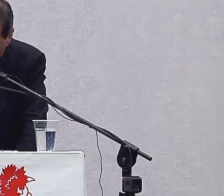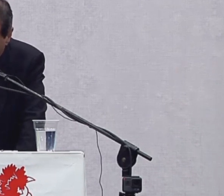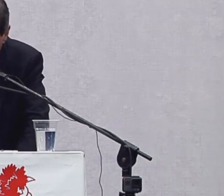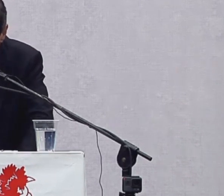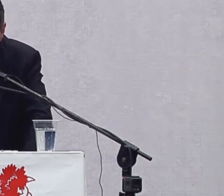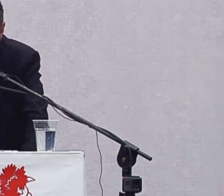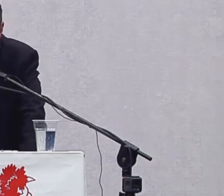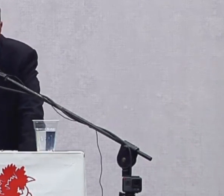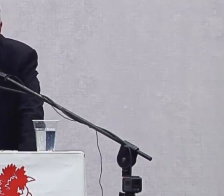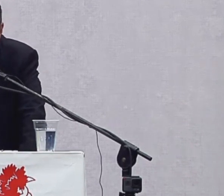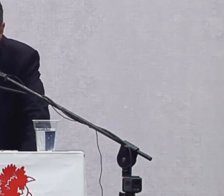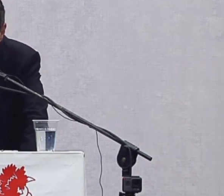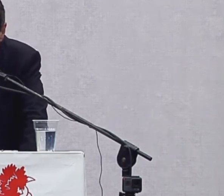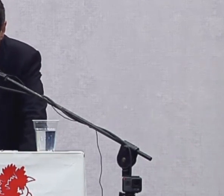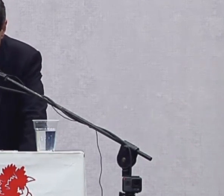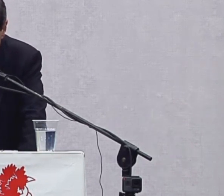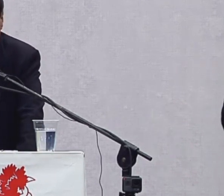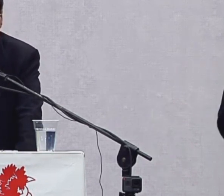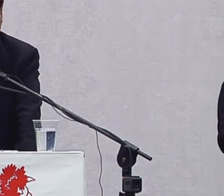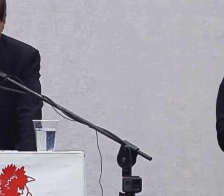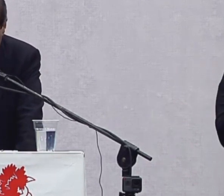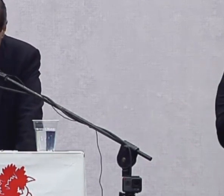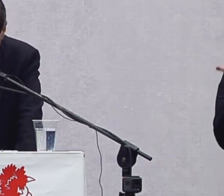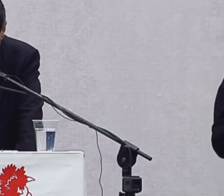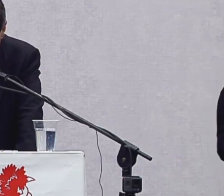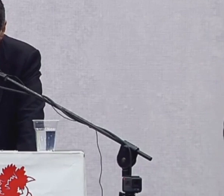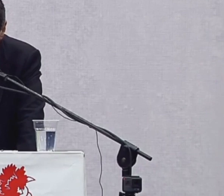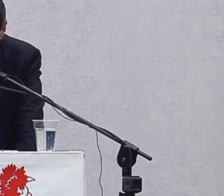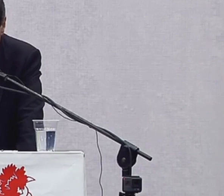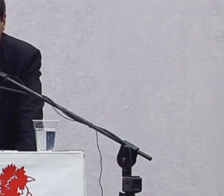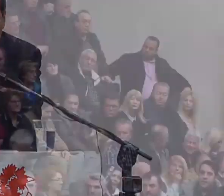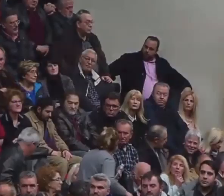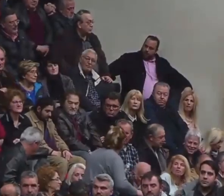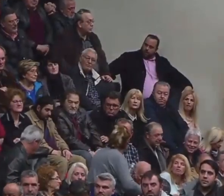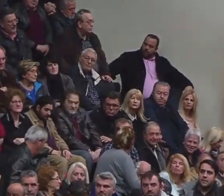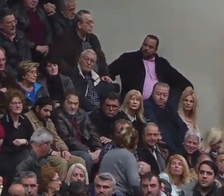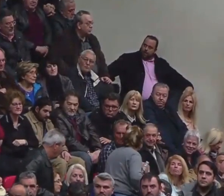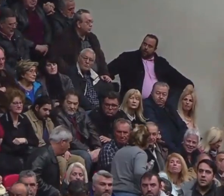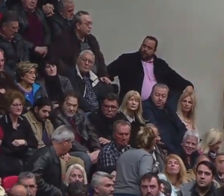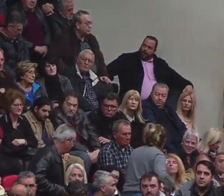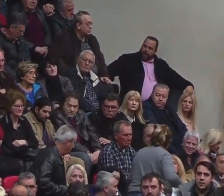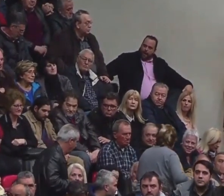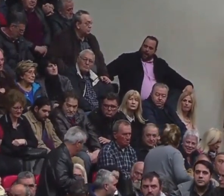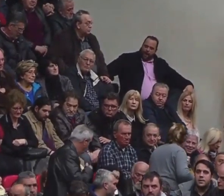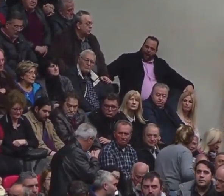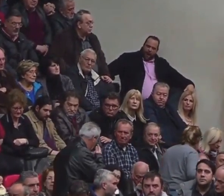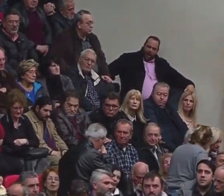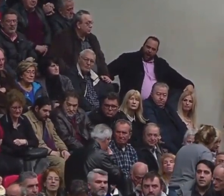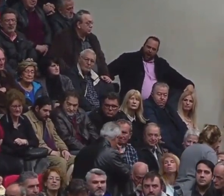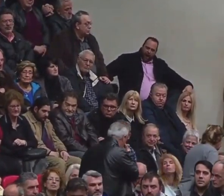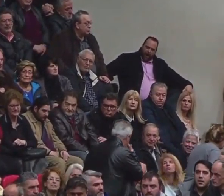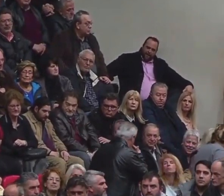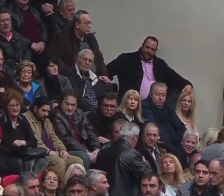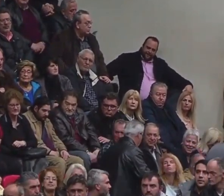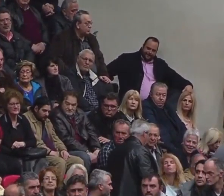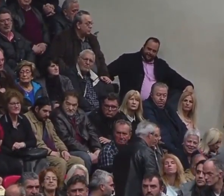διαμορφώνει τον άνθρωπο δημιουργό. Γι' αυτό είχαμε ένα διαφορετικό προσανατολισμό. Να απολαύσει και ο απλός